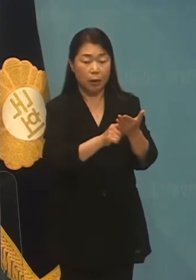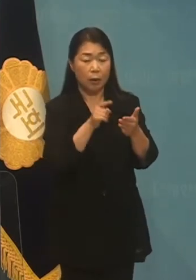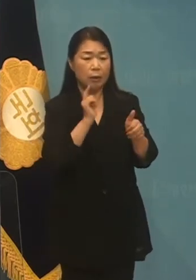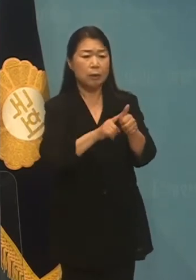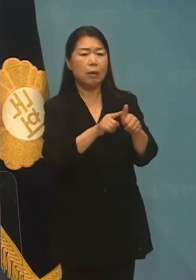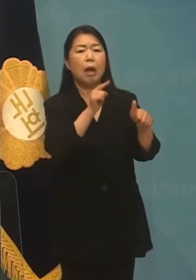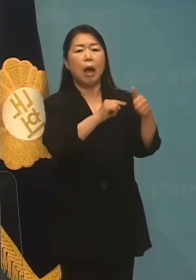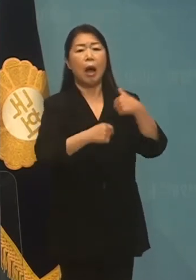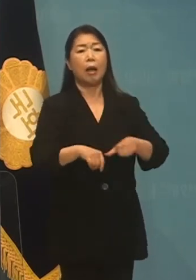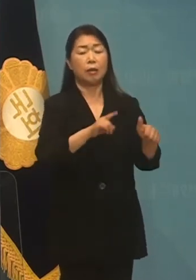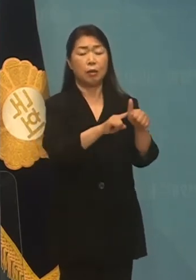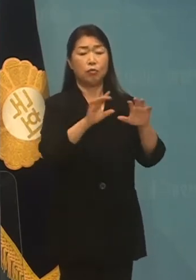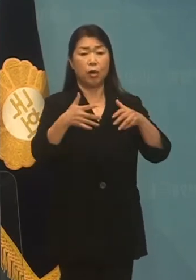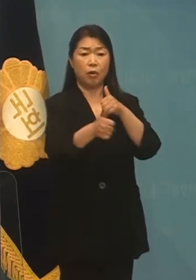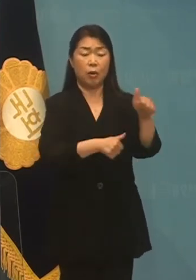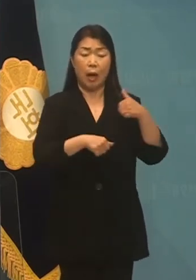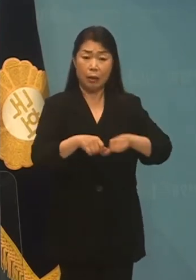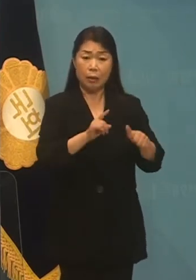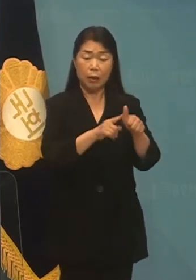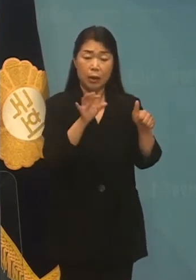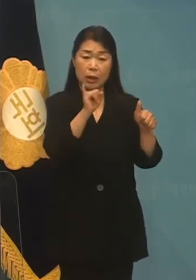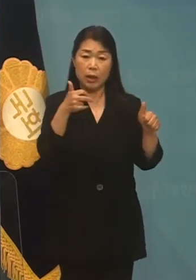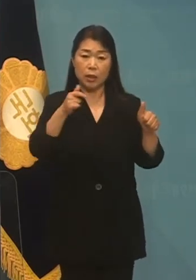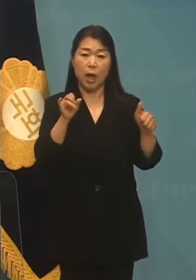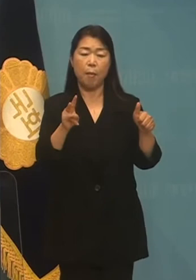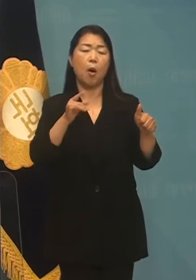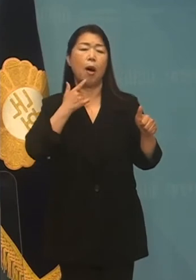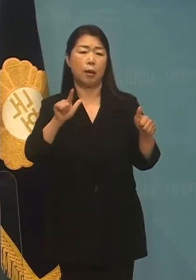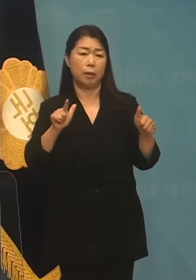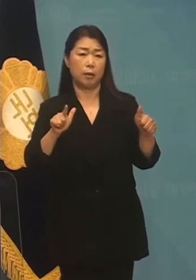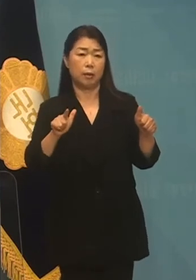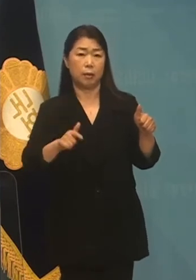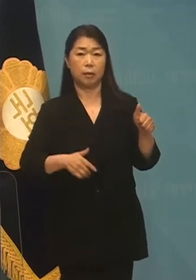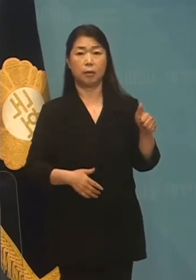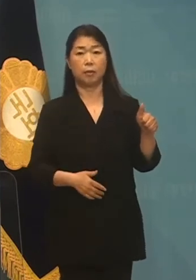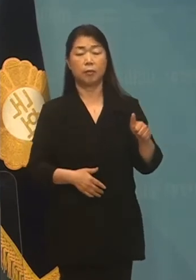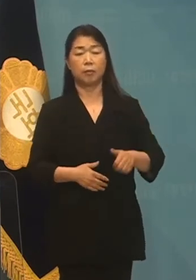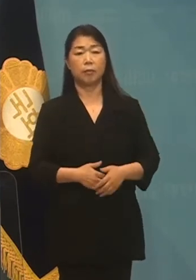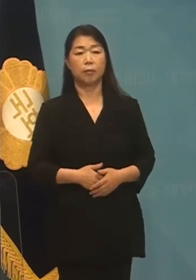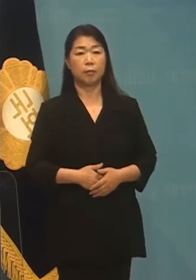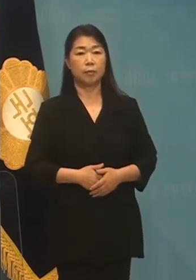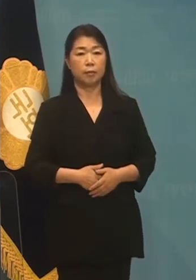의혹을 제기했는데 사실이 아닌 것입니다.